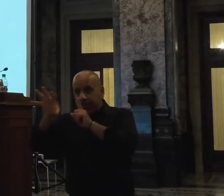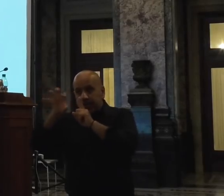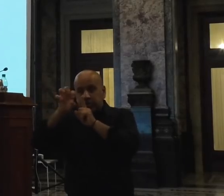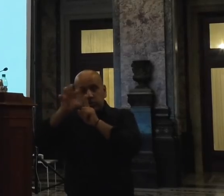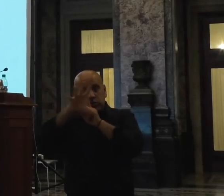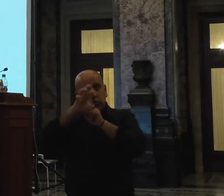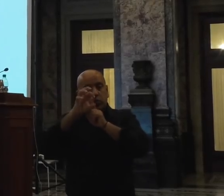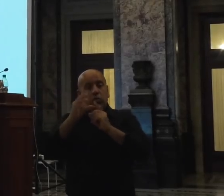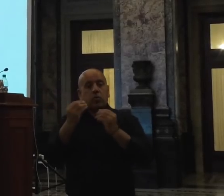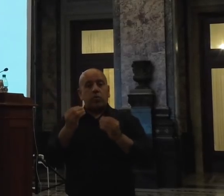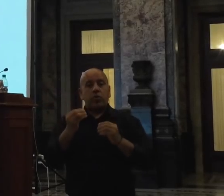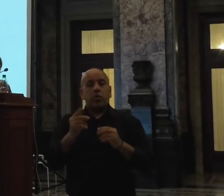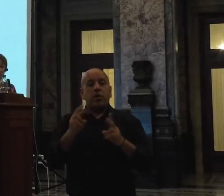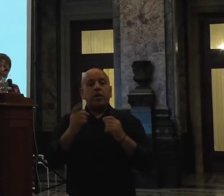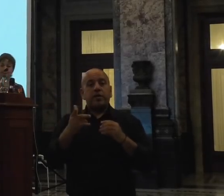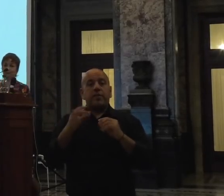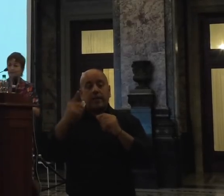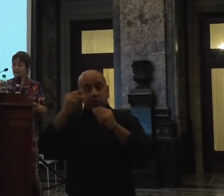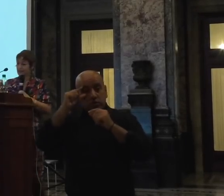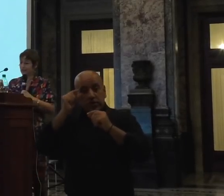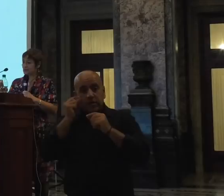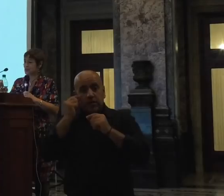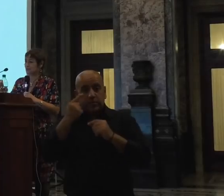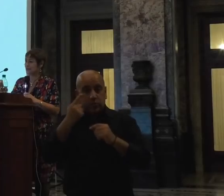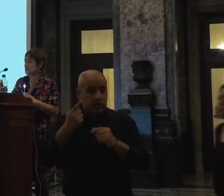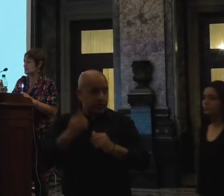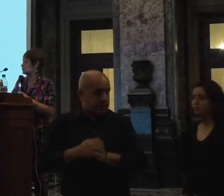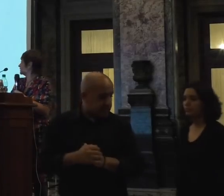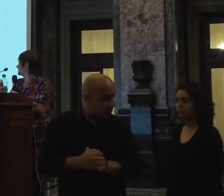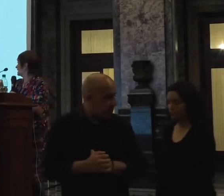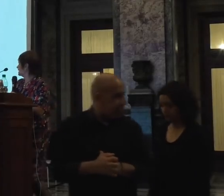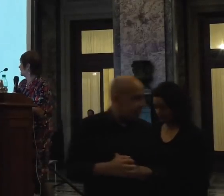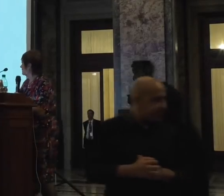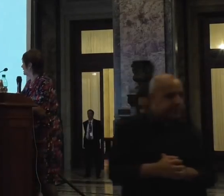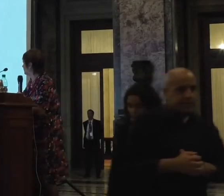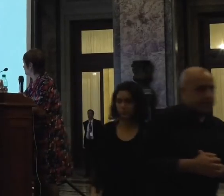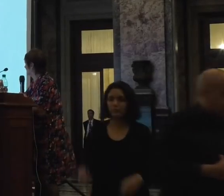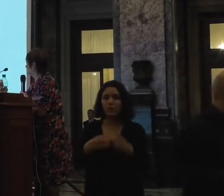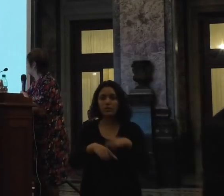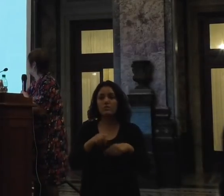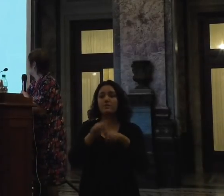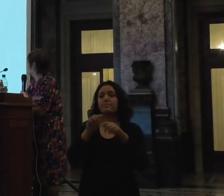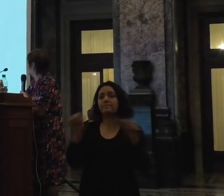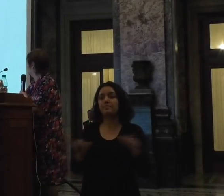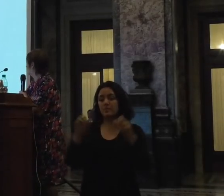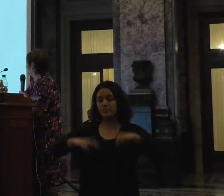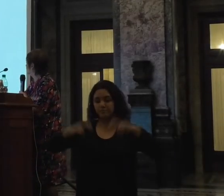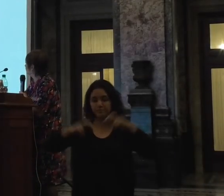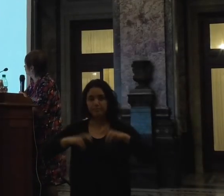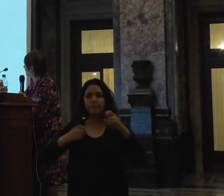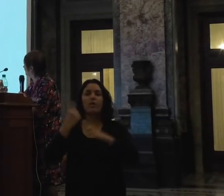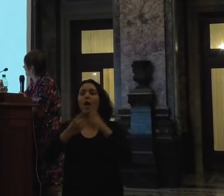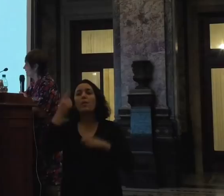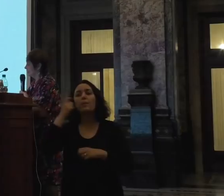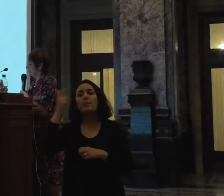lleva a cabo en corteza visual. Entonces, para eso hicimos una serie de experimentos. Esta es una ilustración